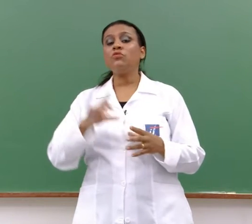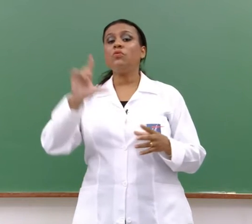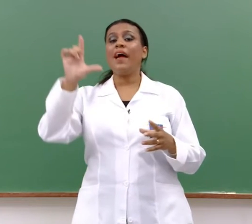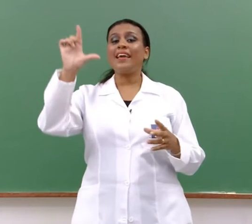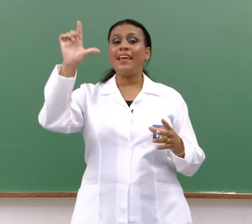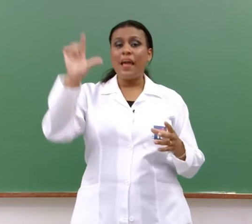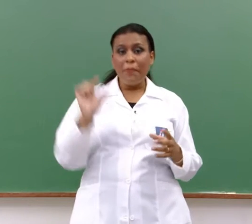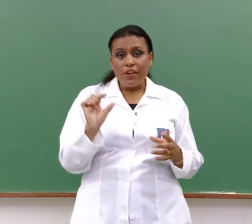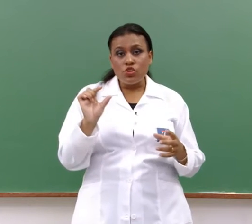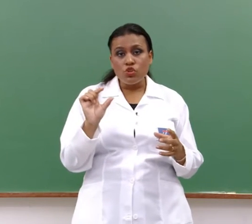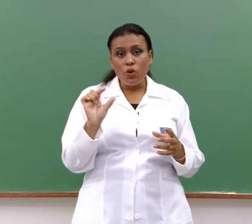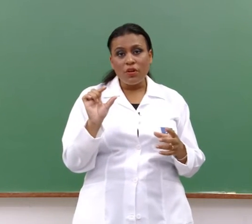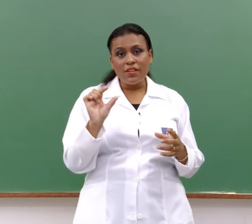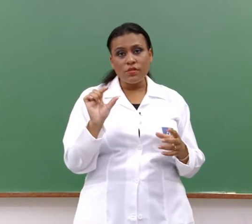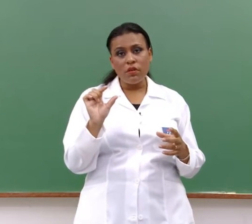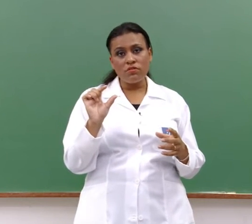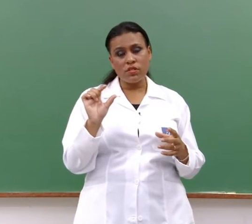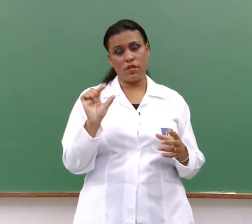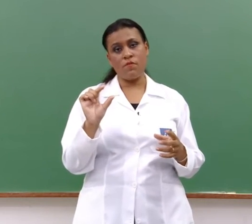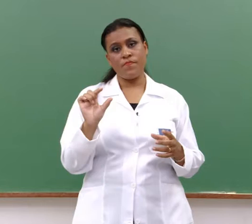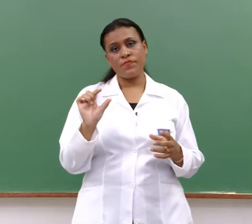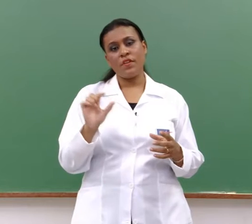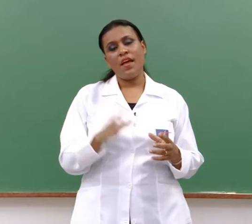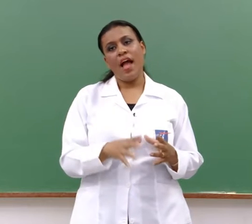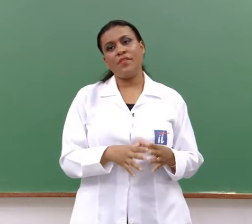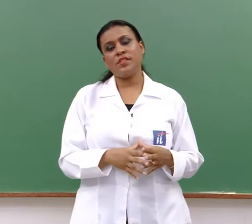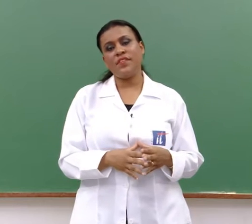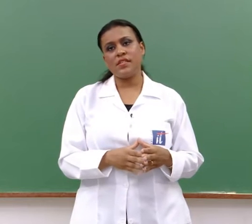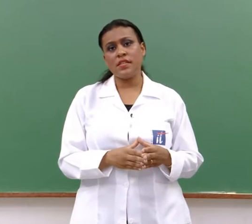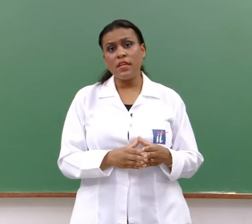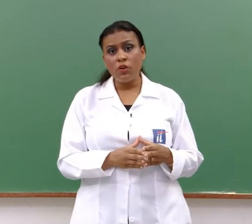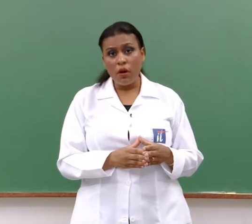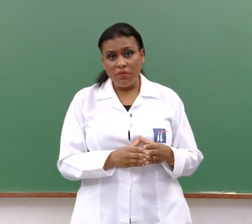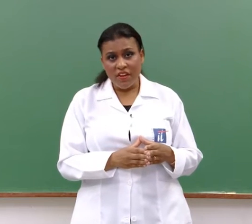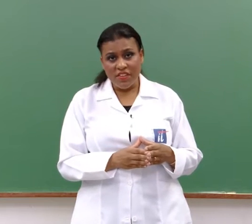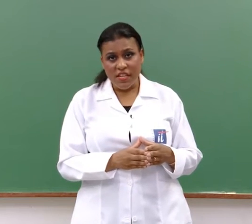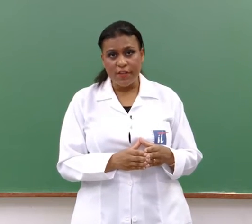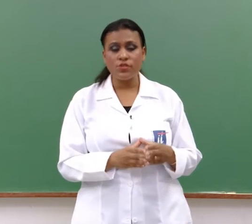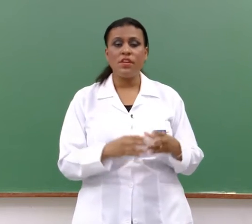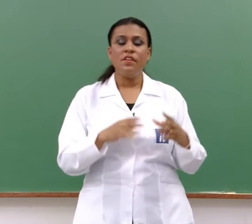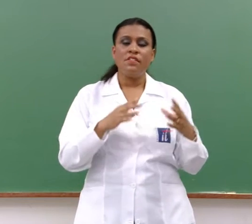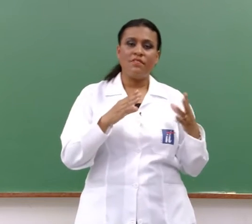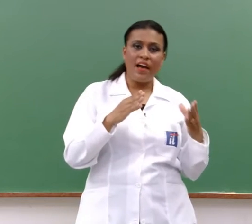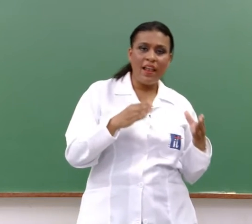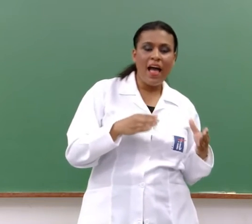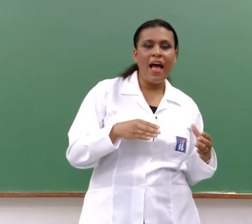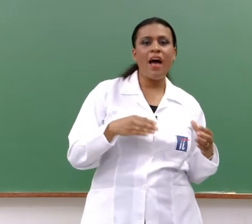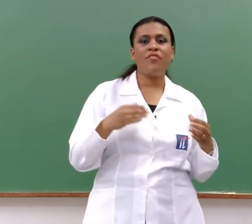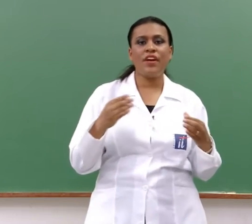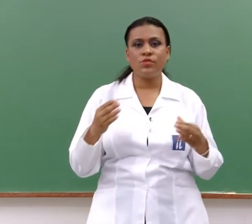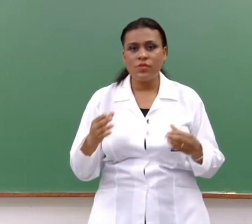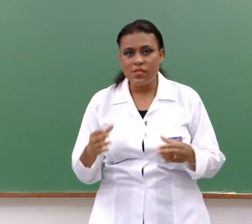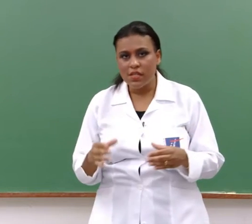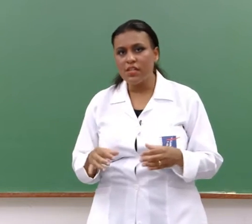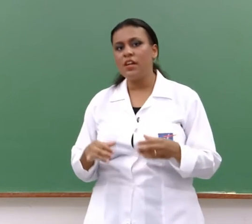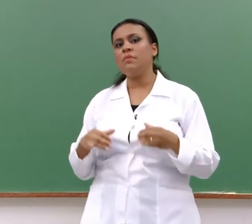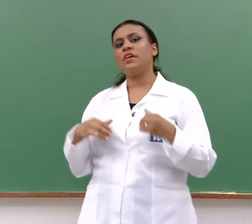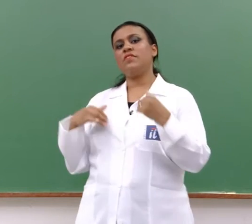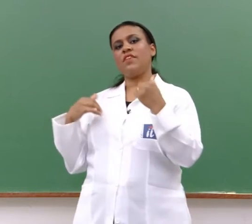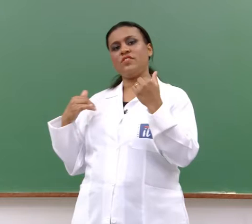Quanto é que rebaixou da sua audição? Aí você fala assim, como vai fazer isso? Vai lá, faz o exame, ele vai te